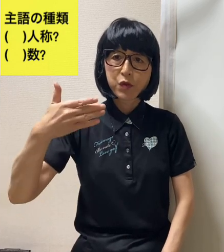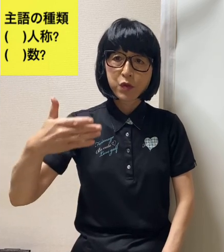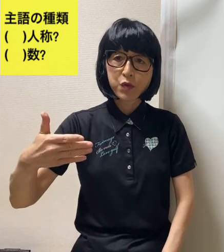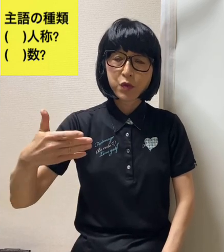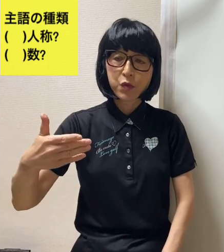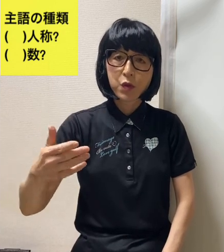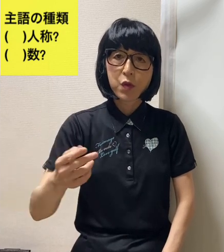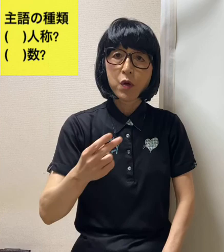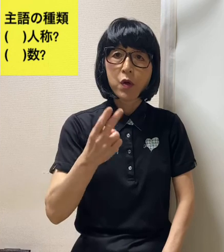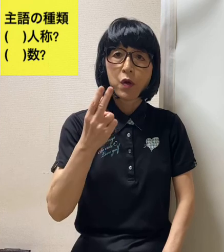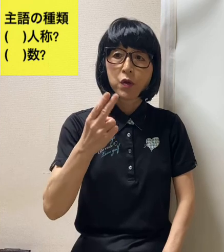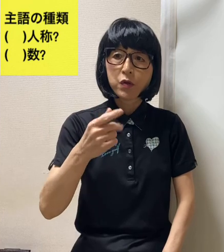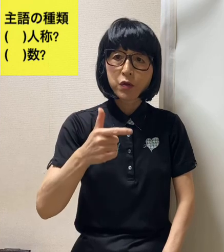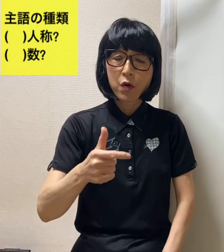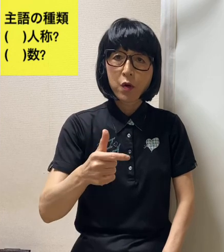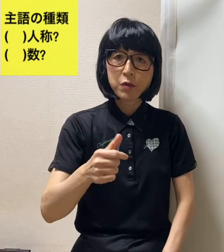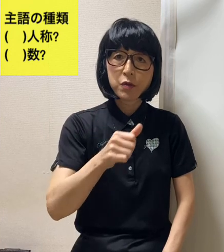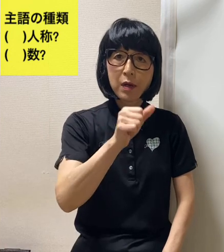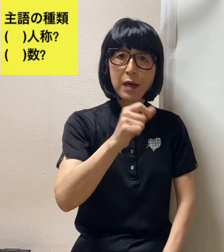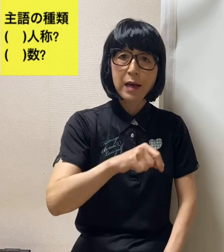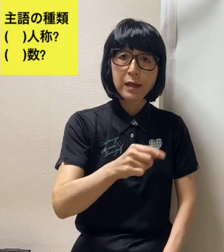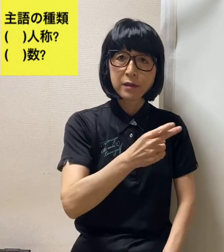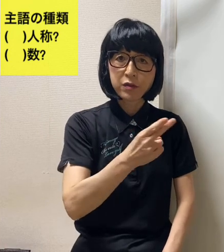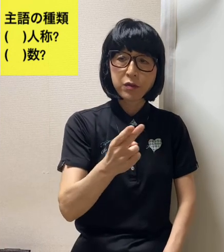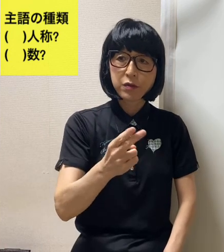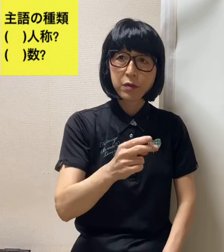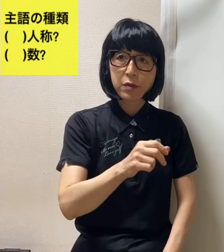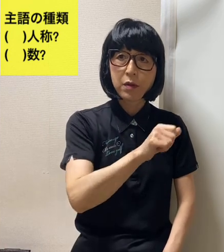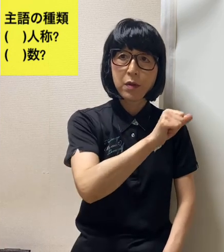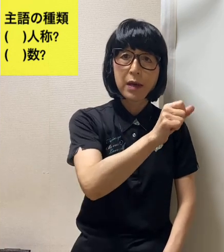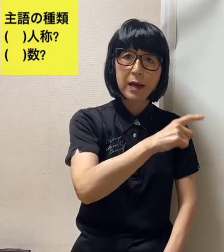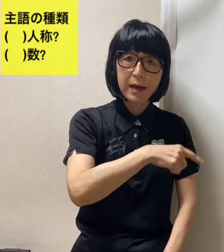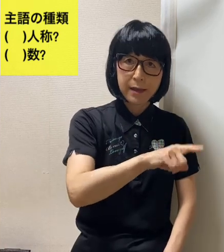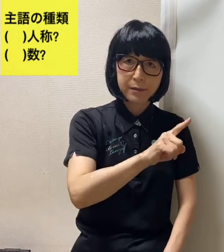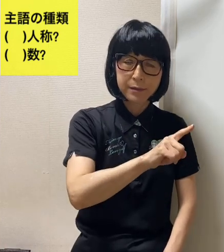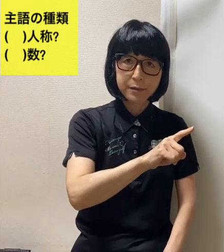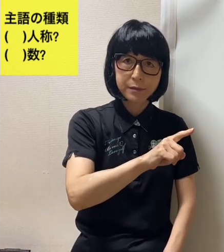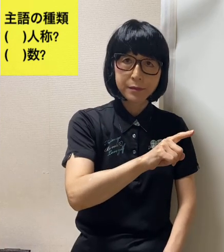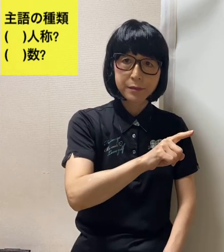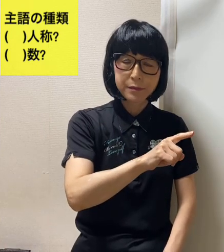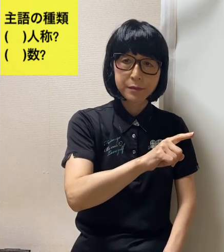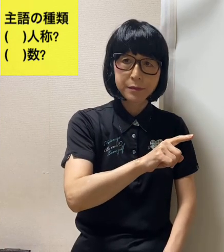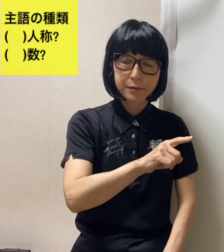丸9、 Tom and am。